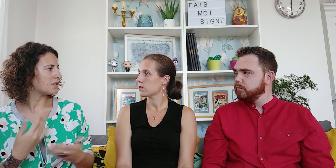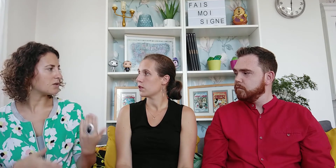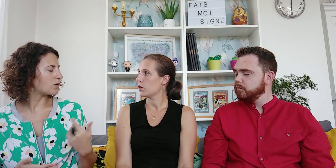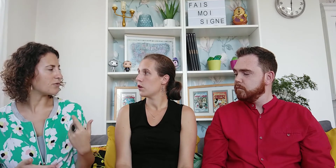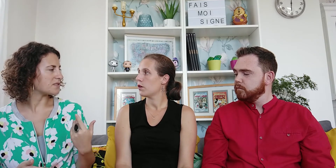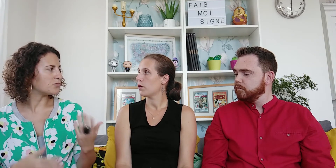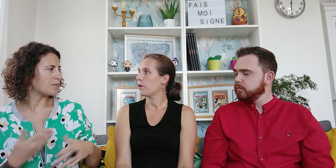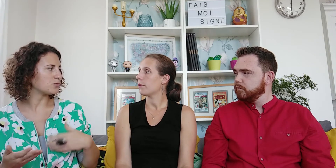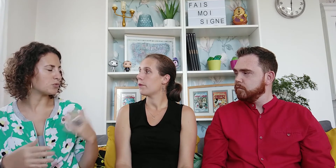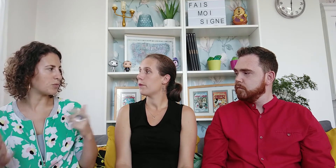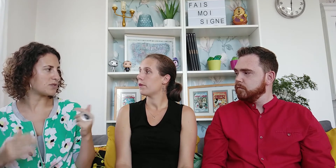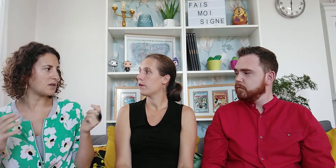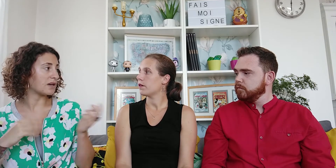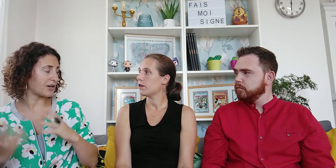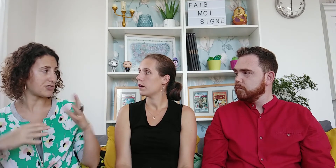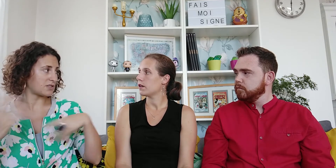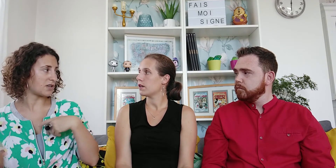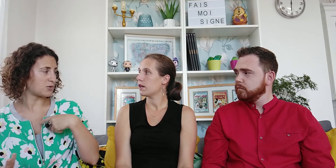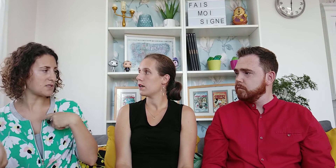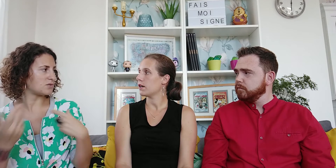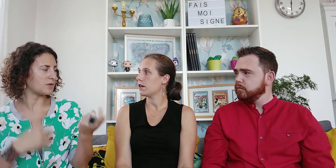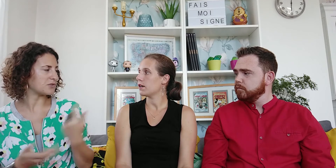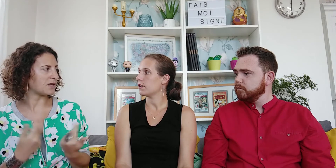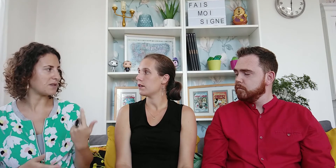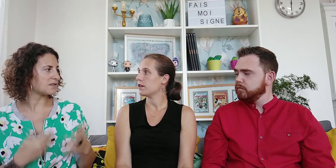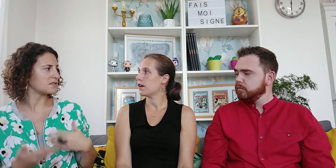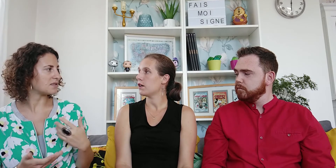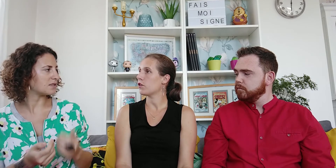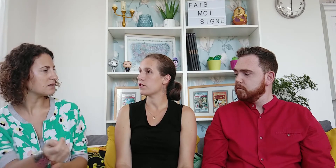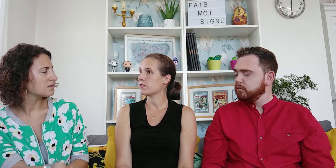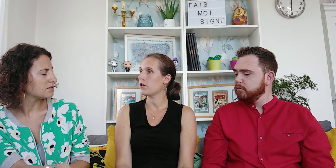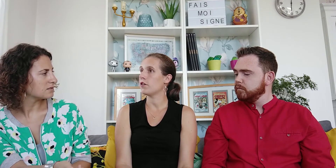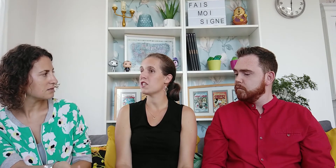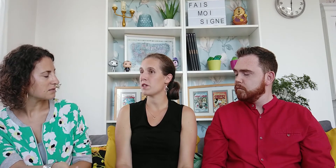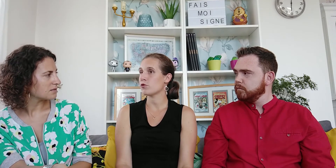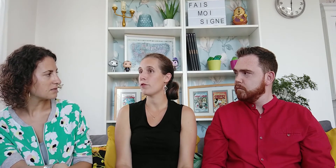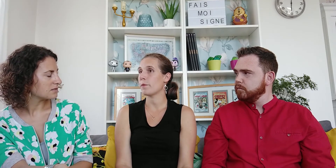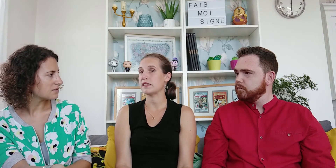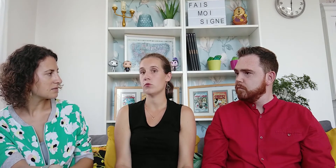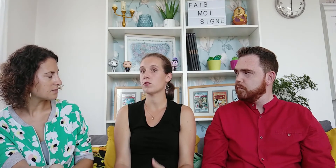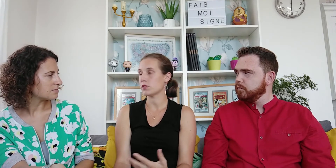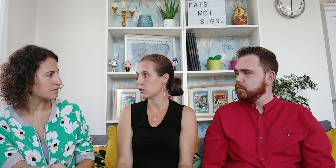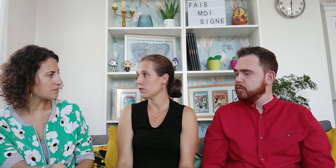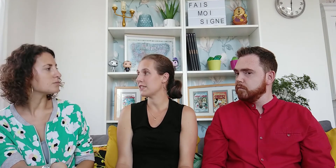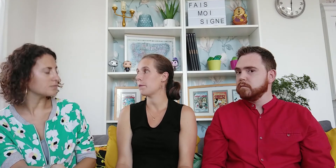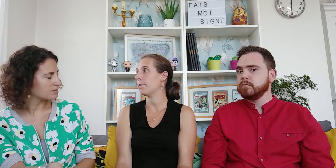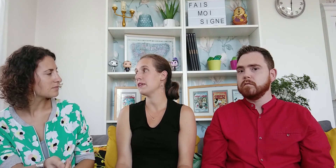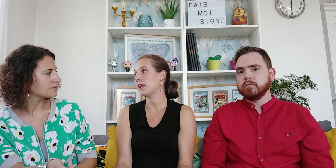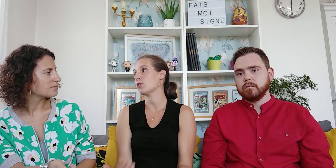C'est quoi en fait ? C'est une formation que te proposait la crèche et c'était gratuit ? C'est une formation que tu as payée ? Alors, l'espace jeu fait partie d'une association qui a payé la